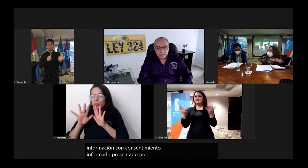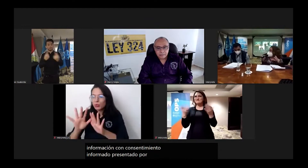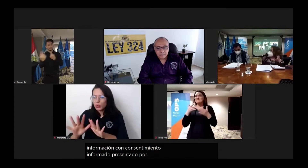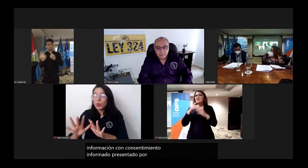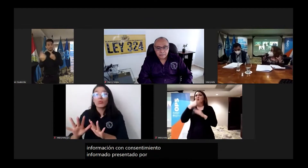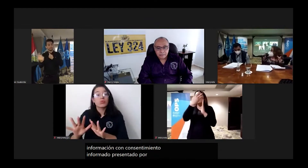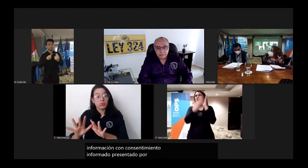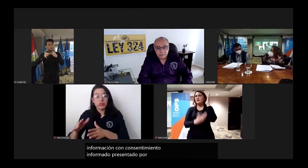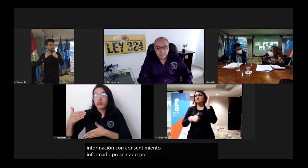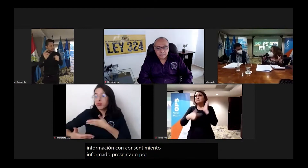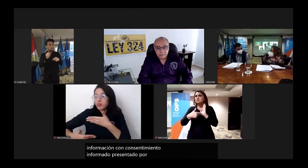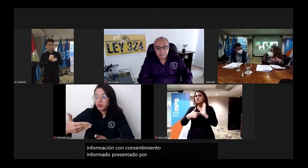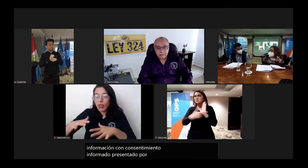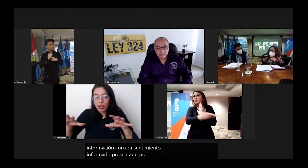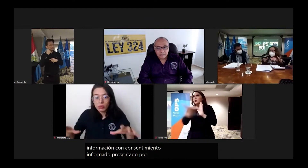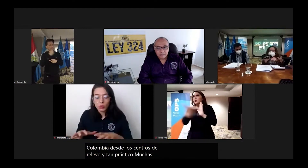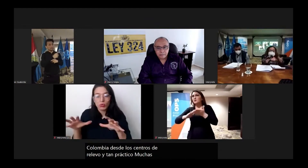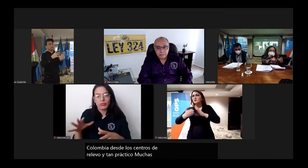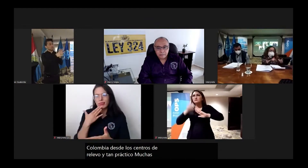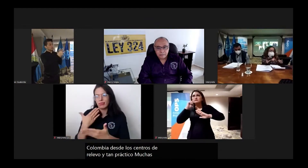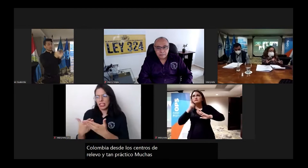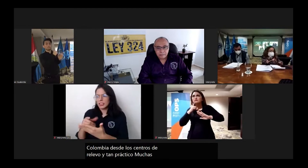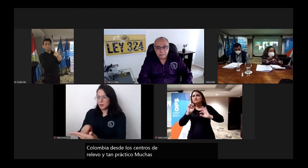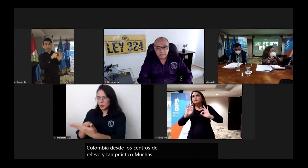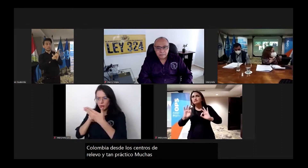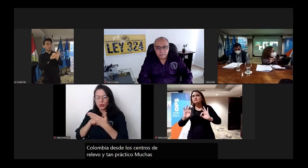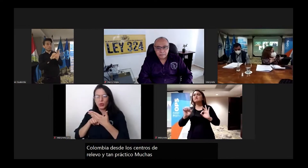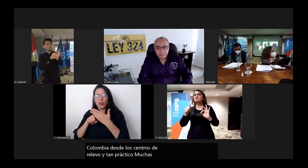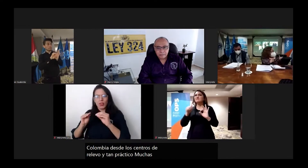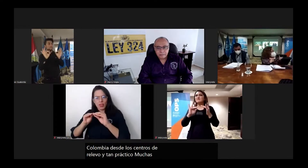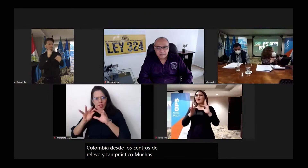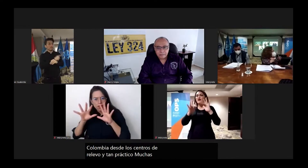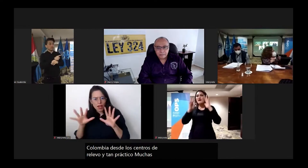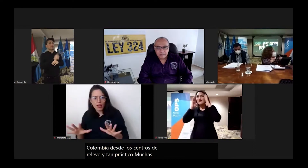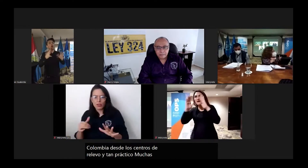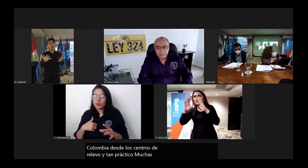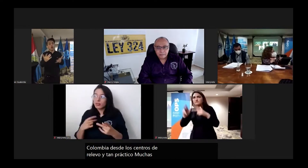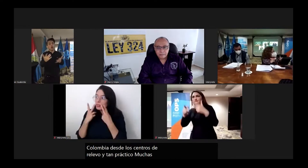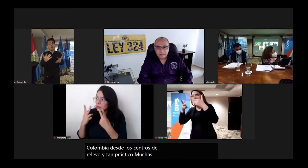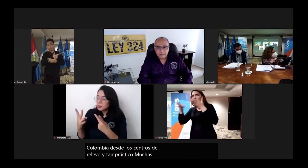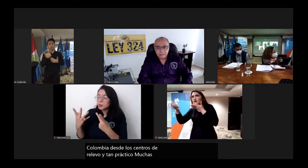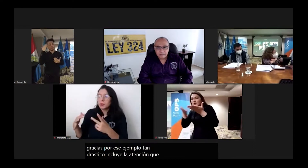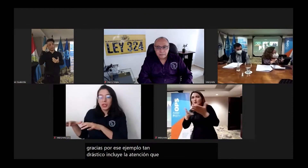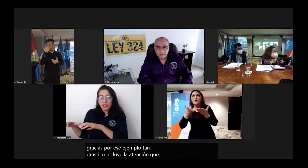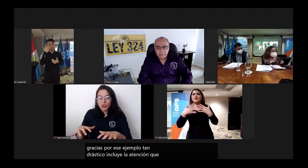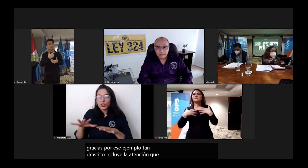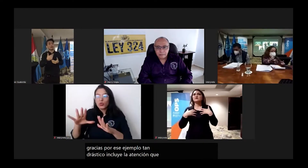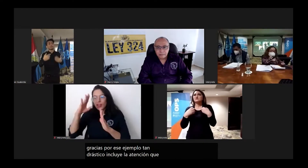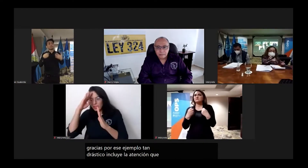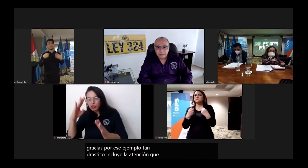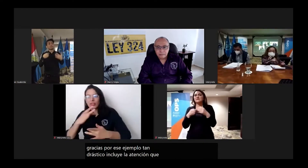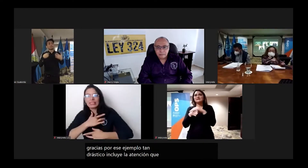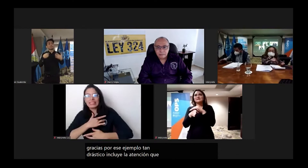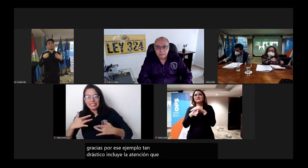tan práctico. Muchas gracias por ese ejemplo tan gráfico incluso de la atención que se dio en cuanto a salud y a la atención en